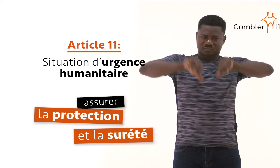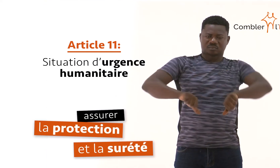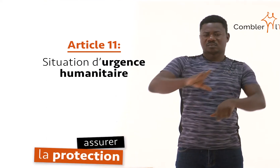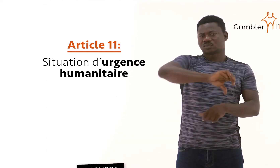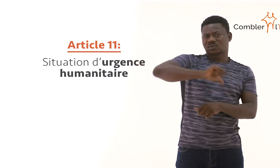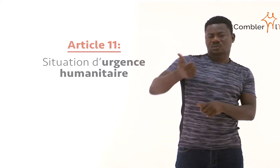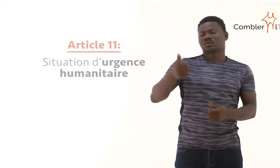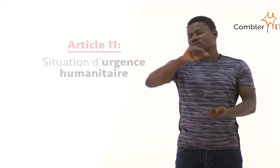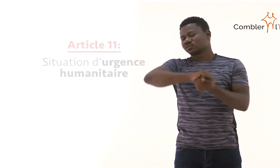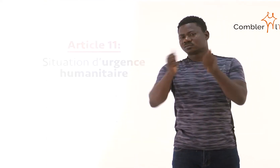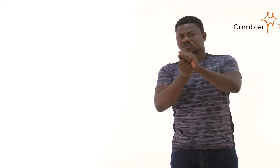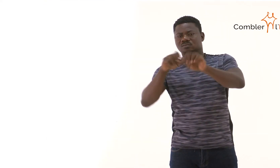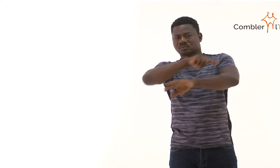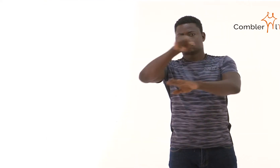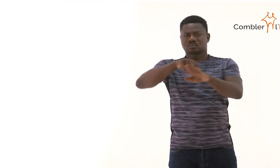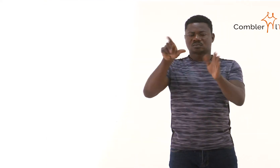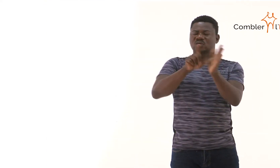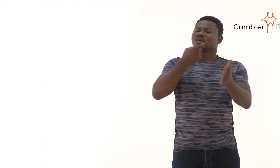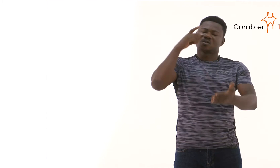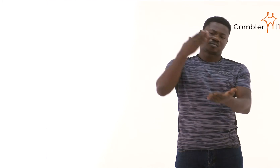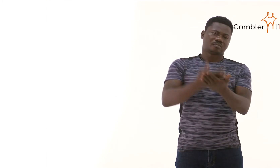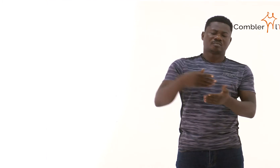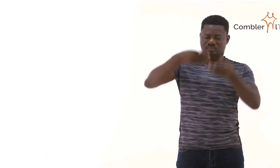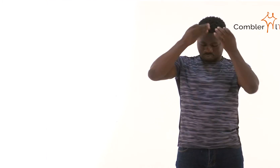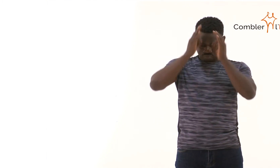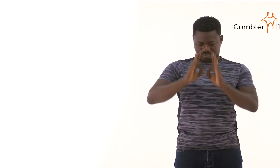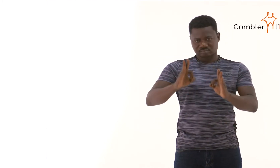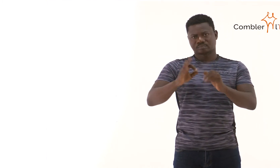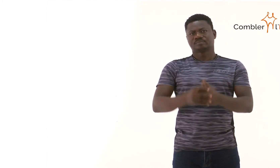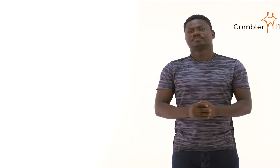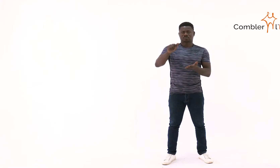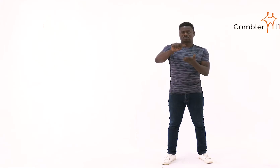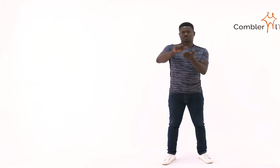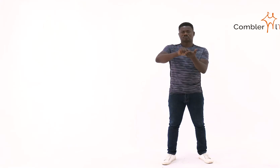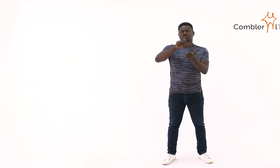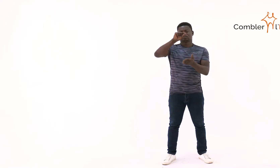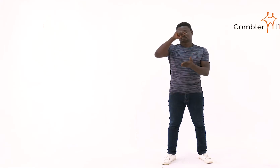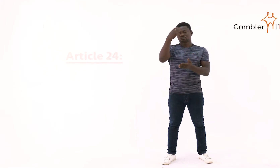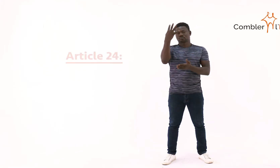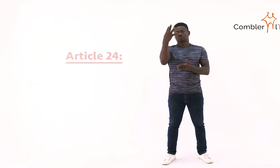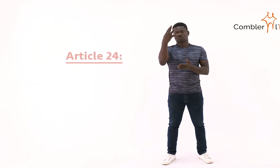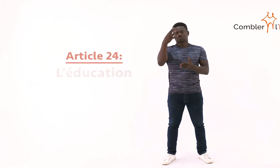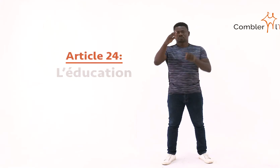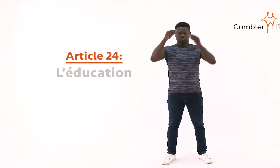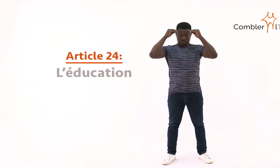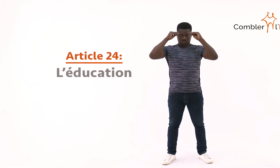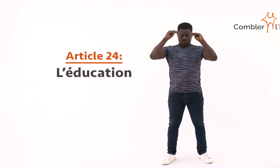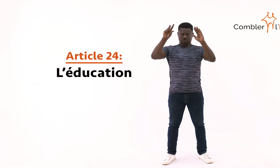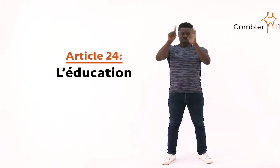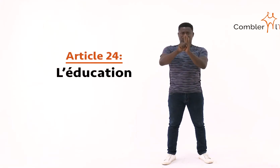humanitaires et les catastrophes naturelles, doivent être mises en œuvre. Article 24. L'éducation.